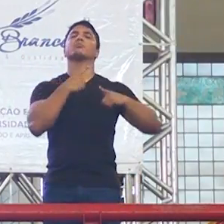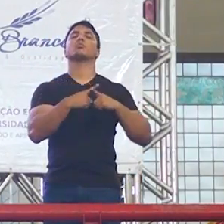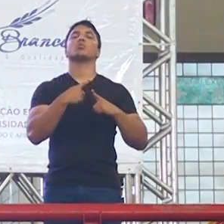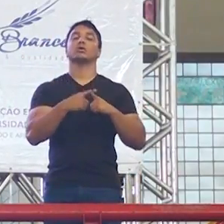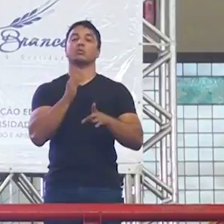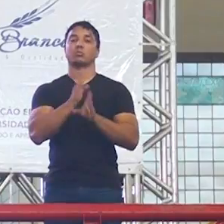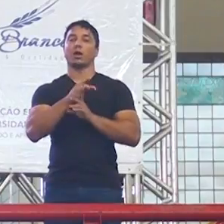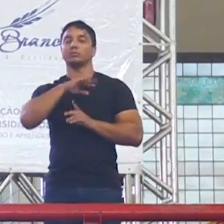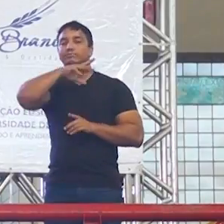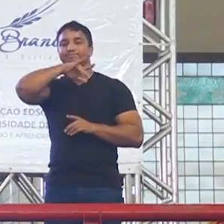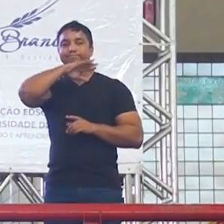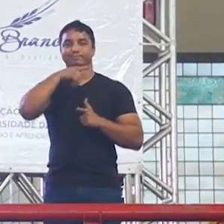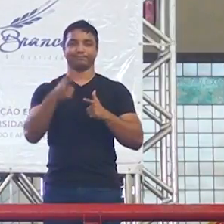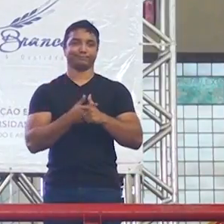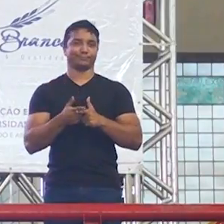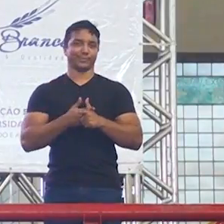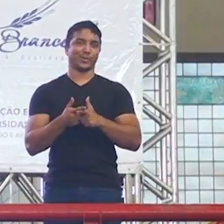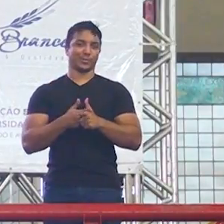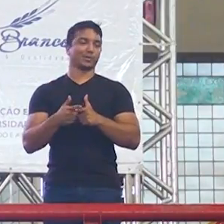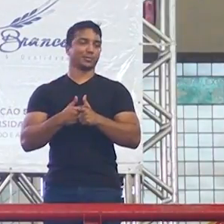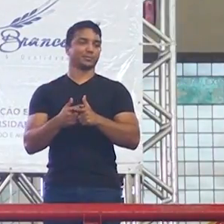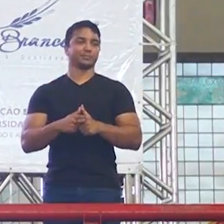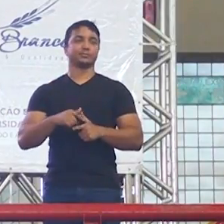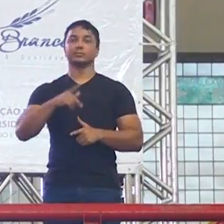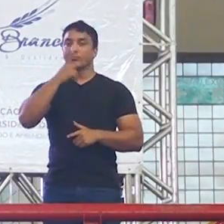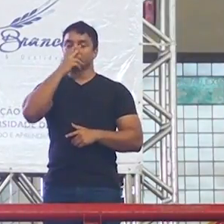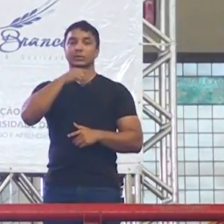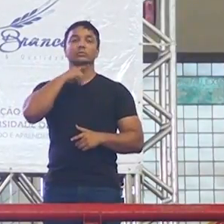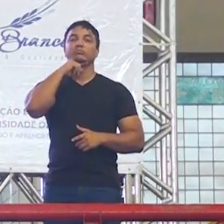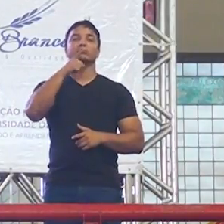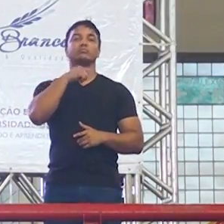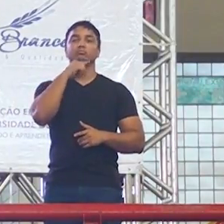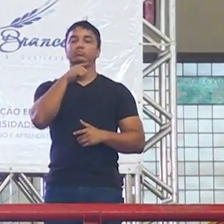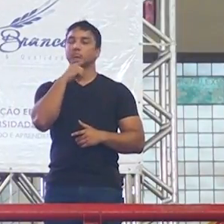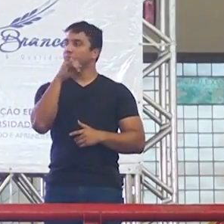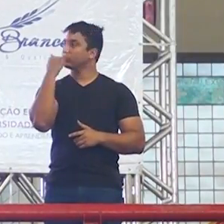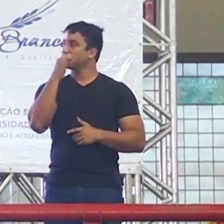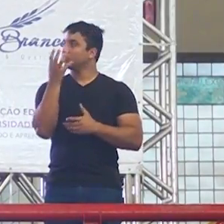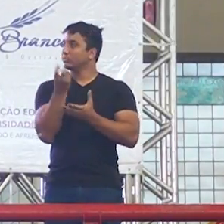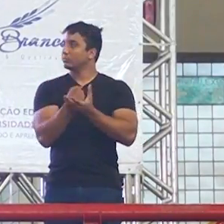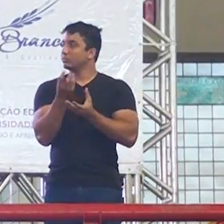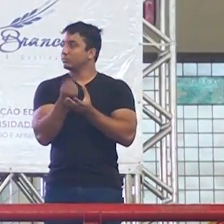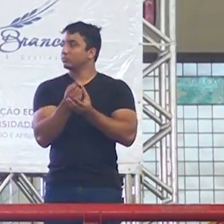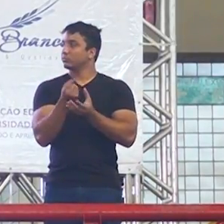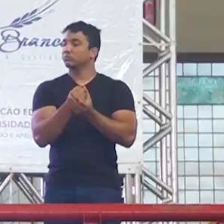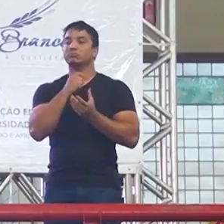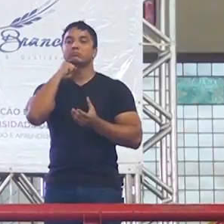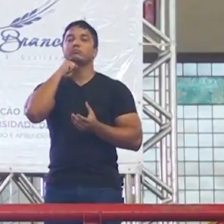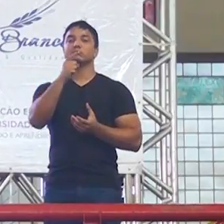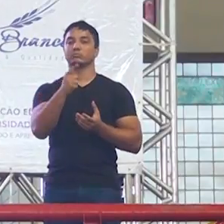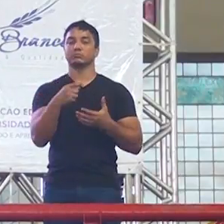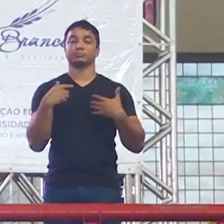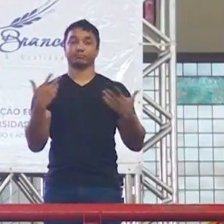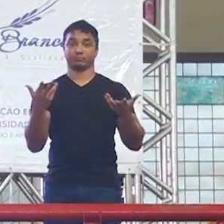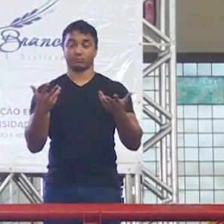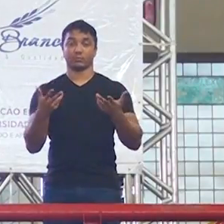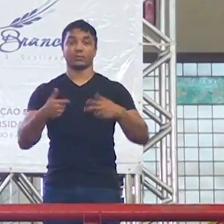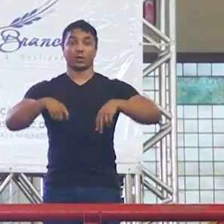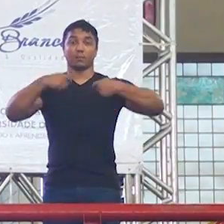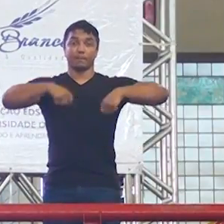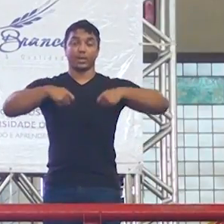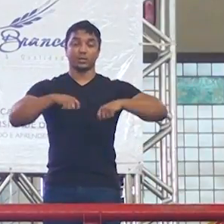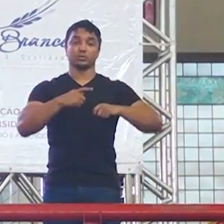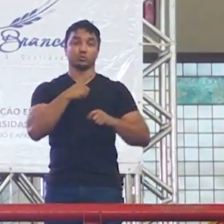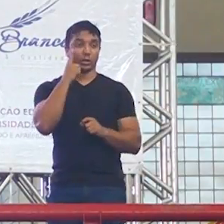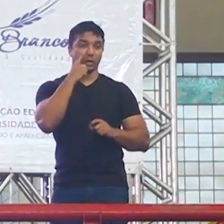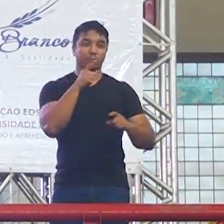mal instalado. Esse disjuntor não consegue receber 15 amperes. Então você tem que pegar